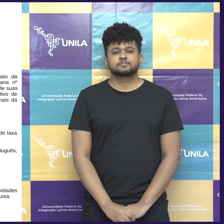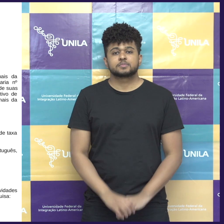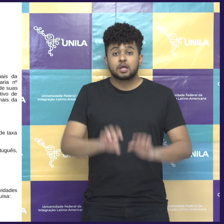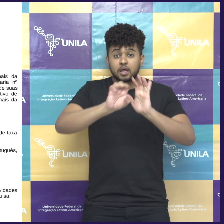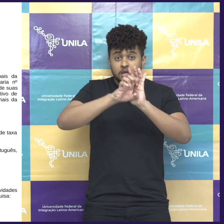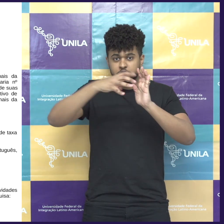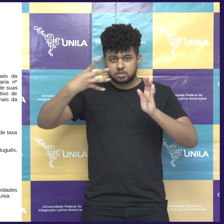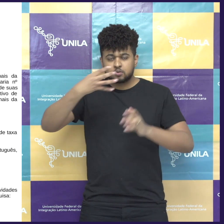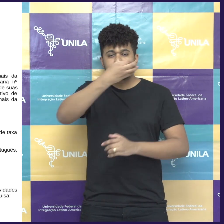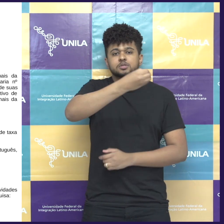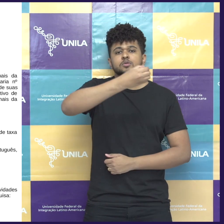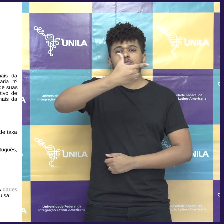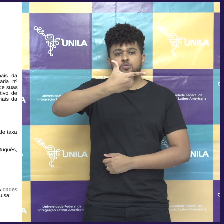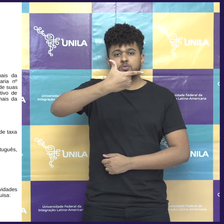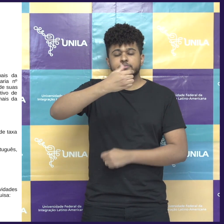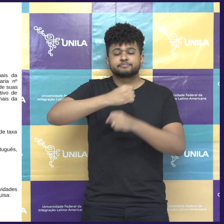Edital